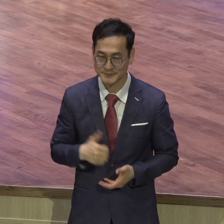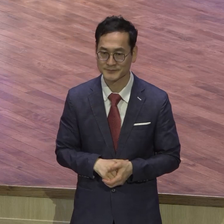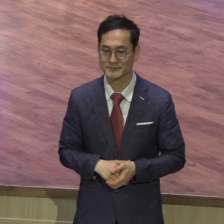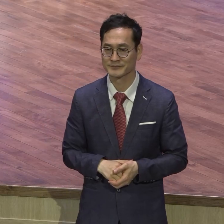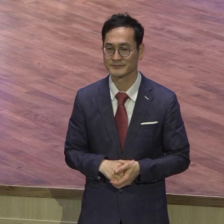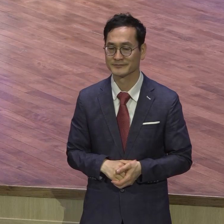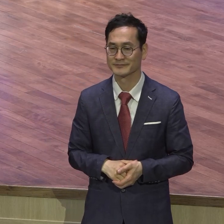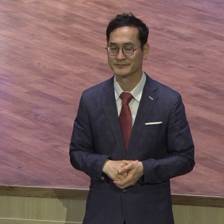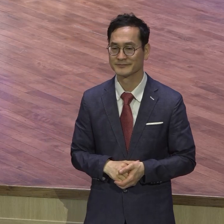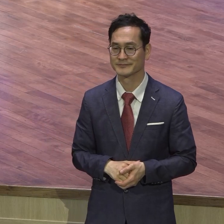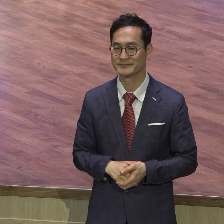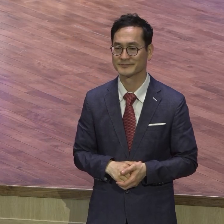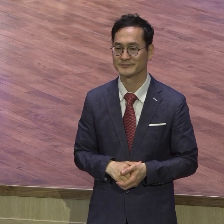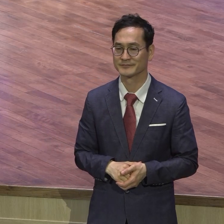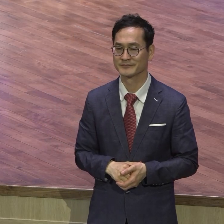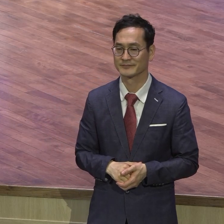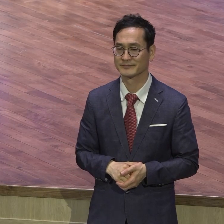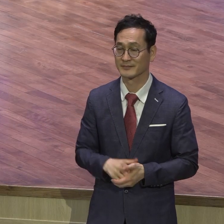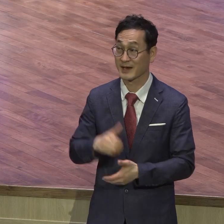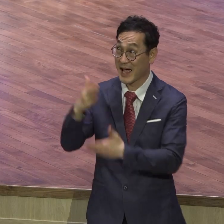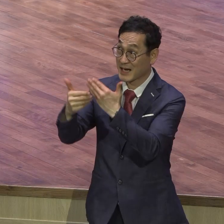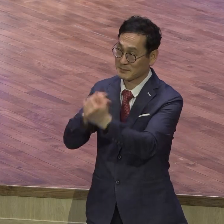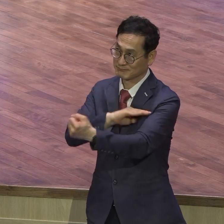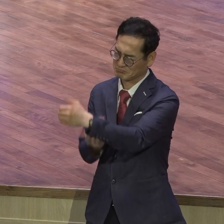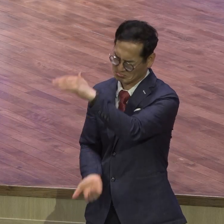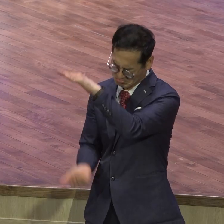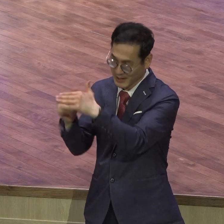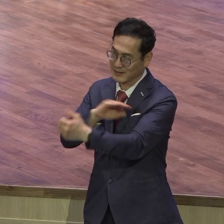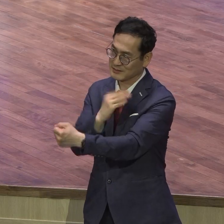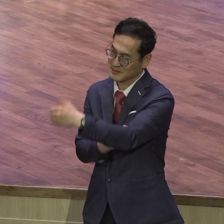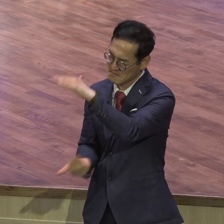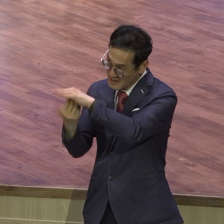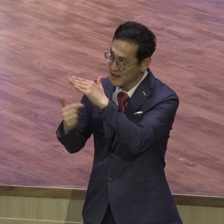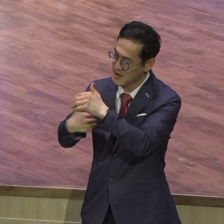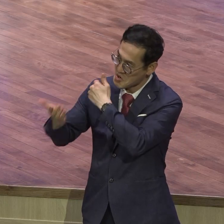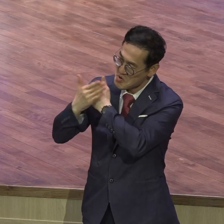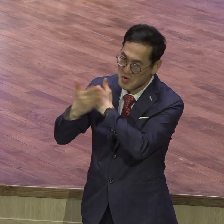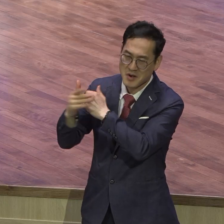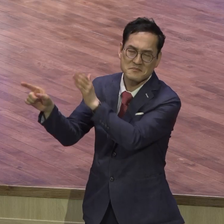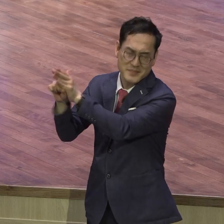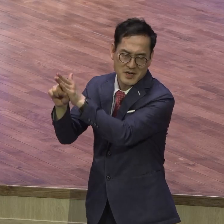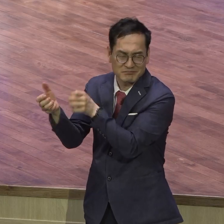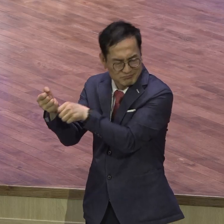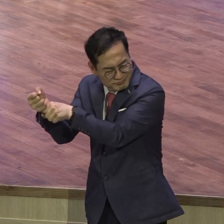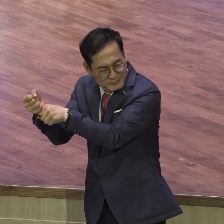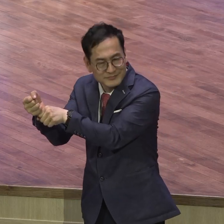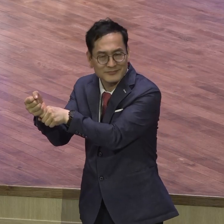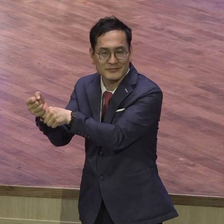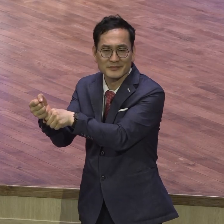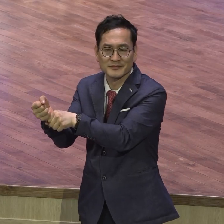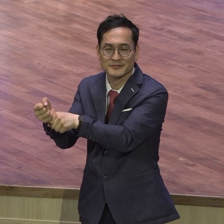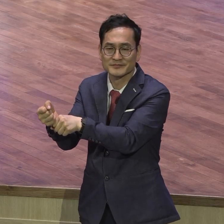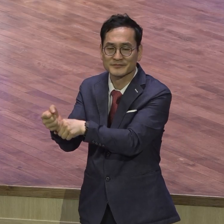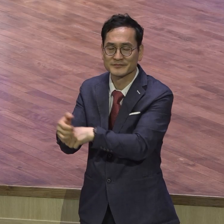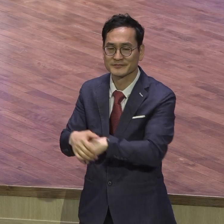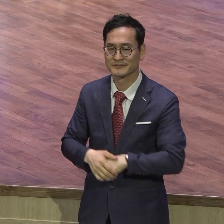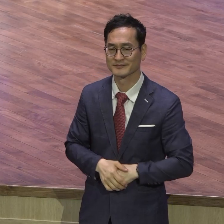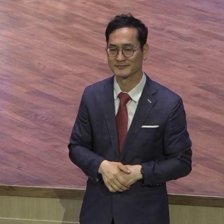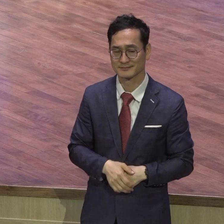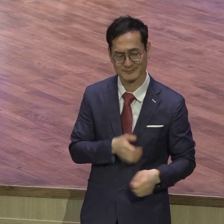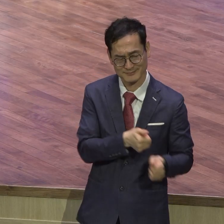믿으니까 그분의 전남함을 믿으니까 아멘 영계 모든 성도들 강단 말 시간표에 따라서